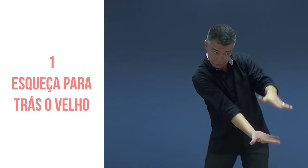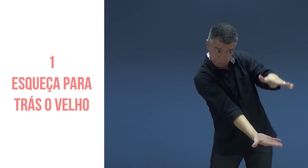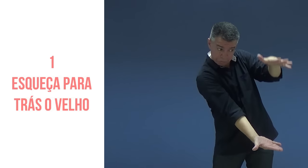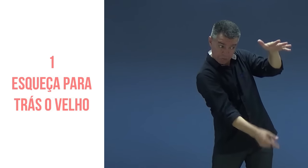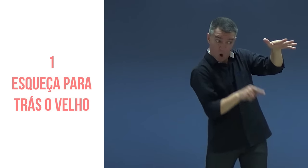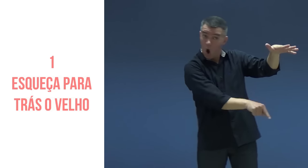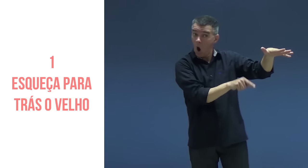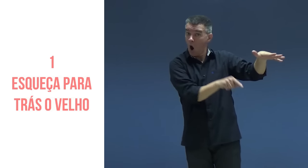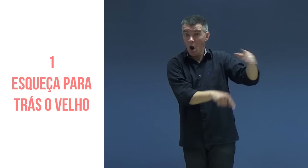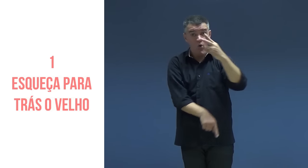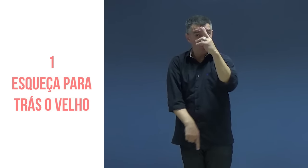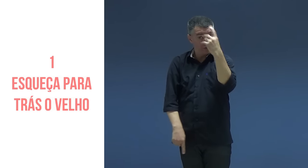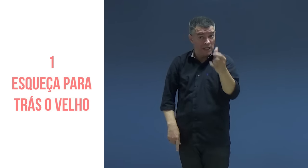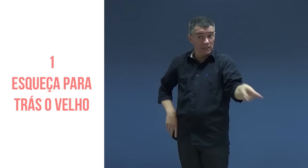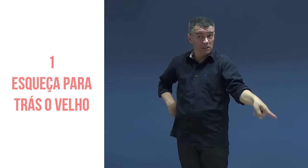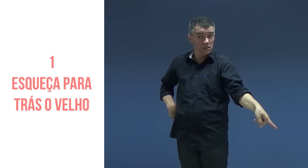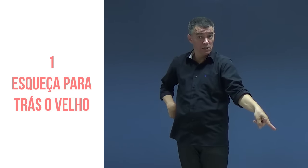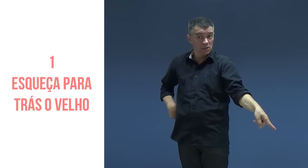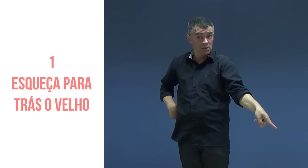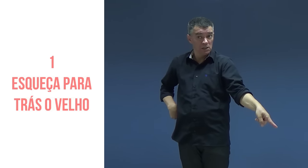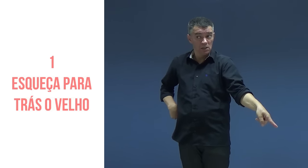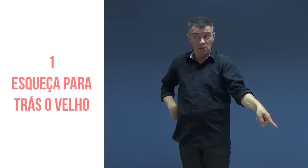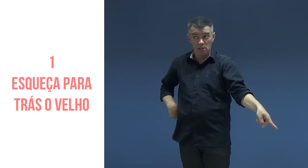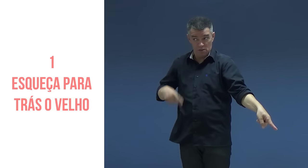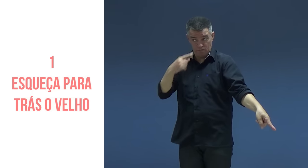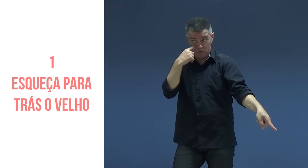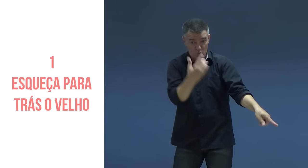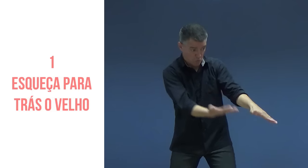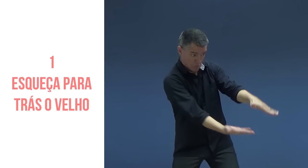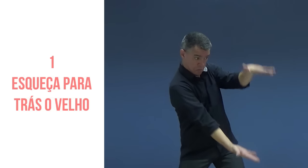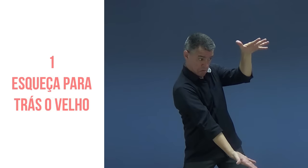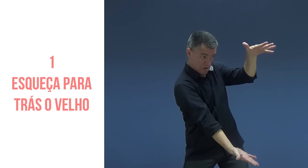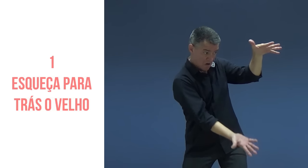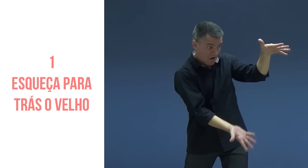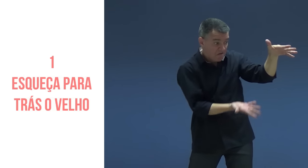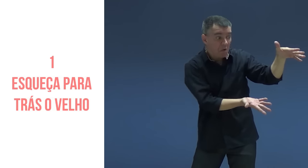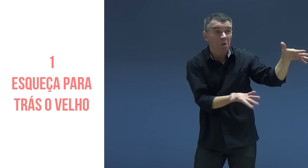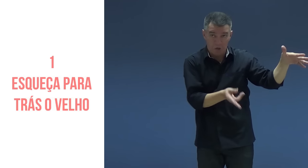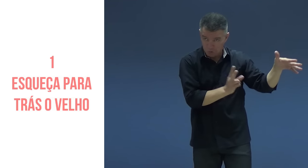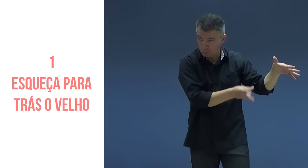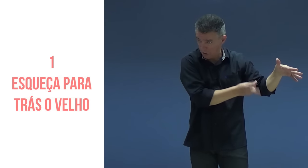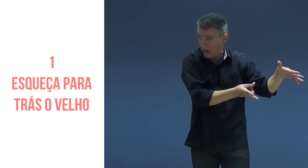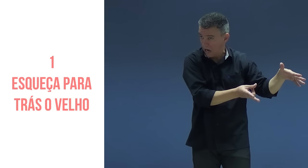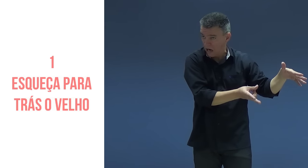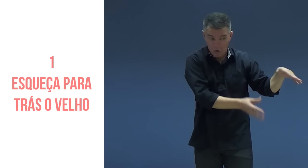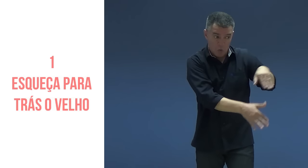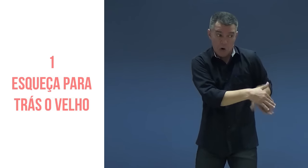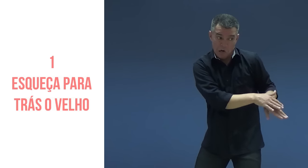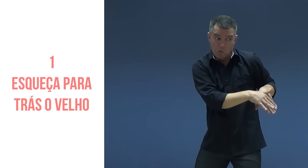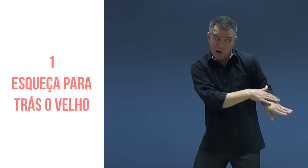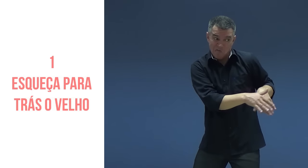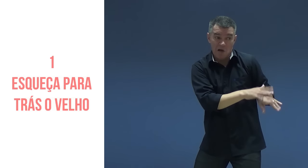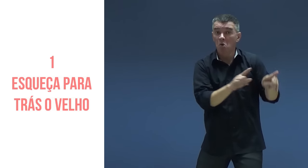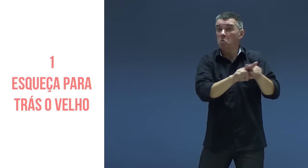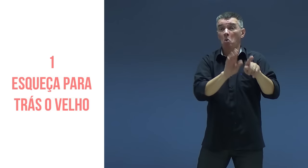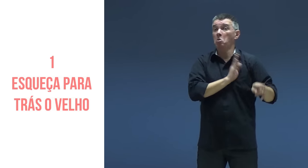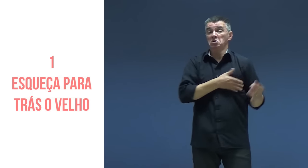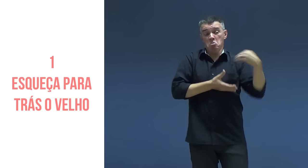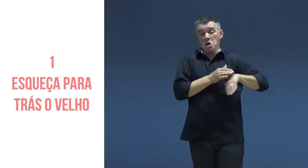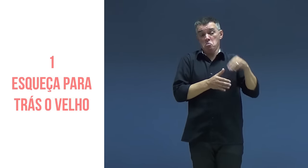vai ter que esquecer, lembra da pilha de jornal ali? Você viu que ela foi aumentando, aumentando, aumentando, vai continuar isso aqui? Não, vou guardar